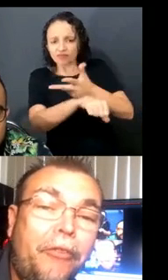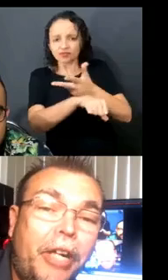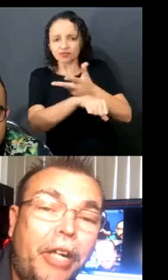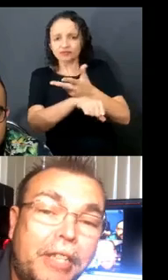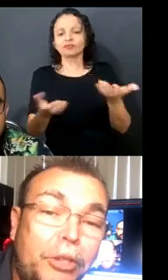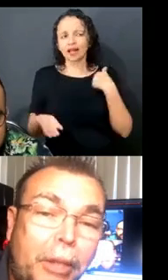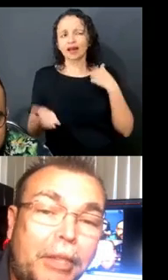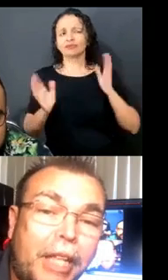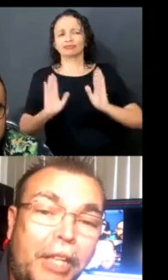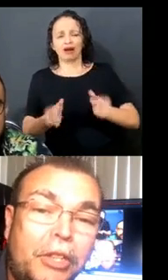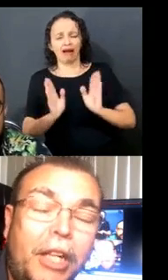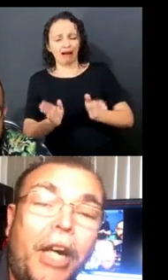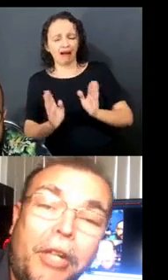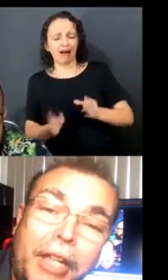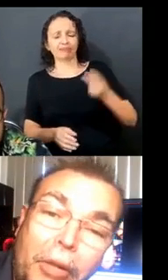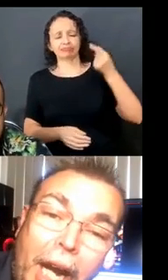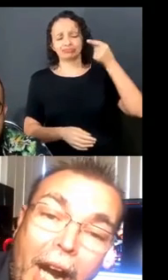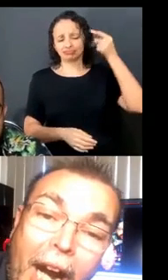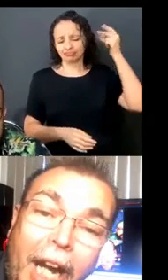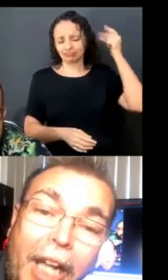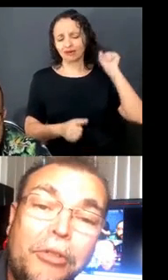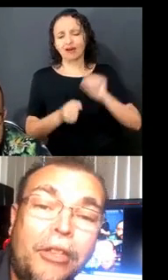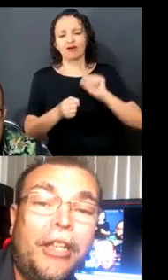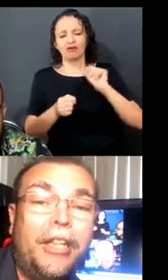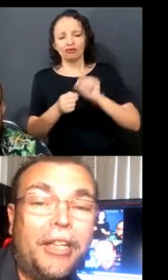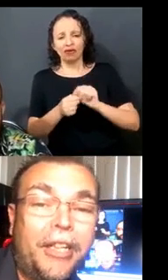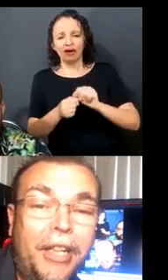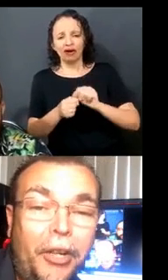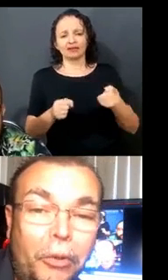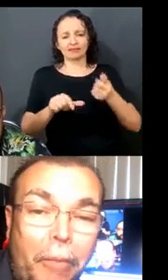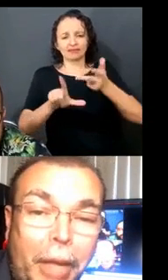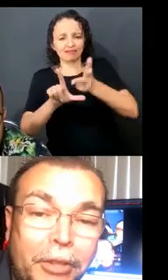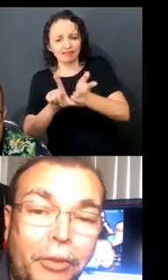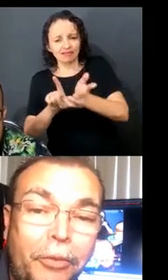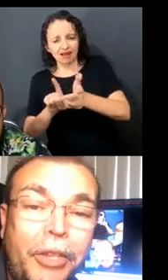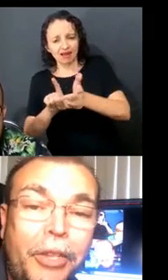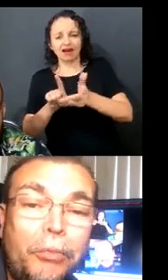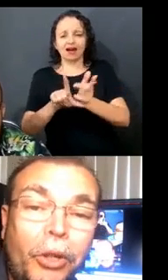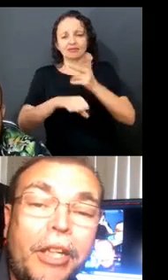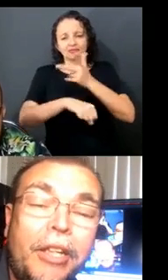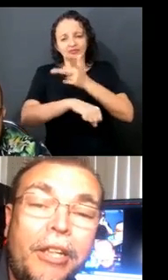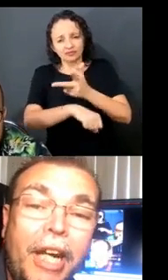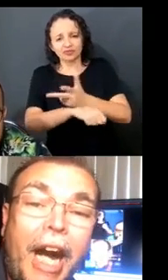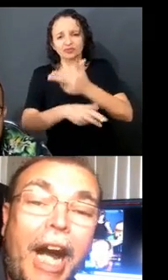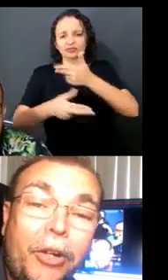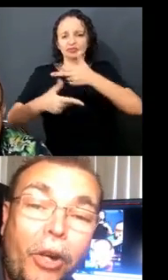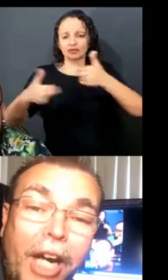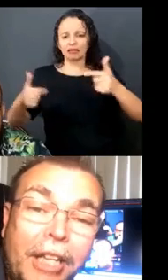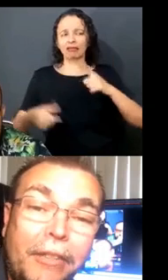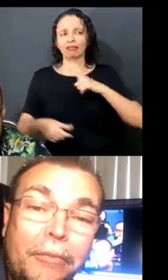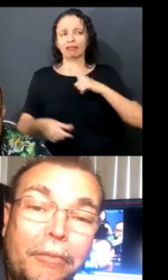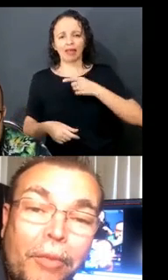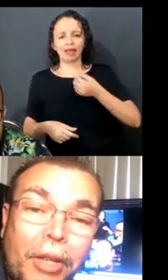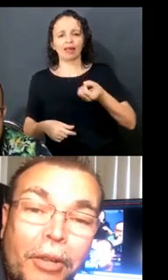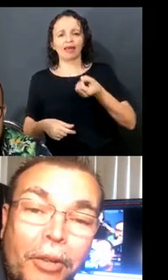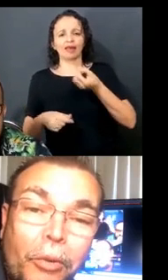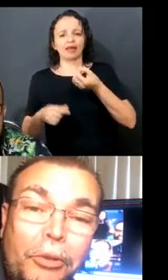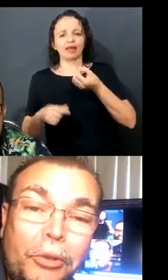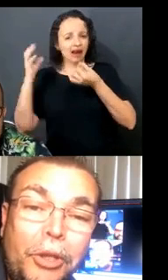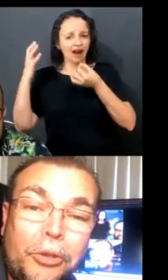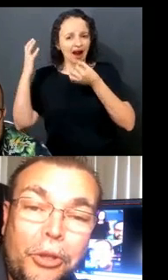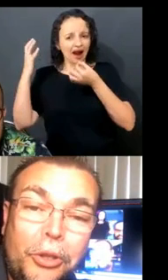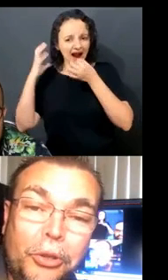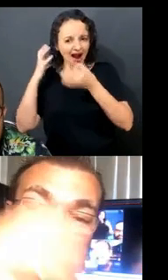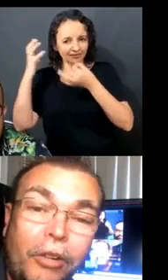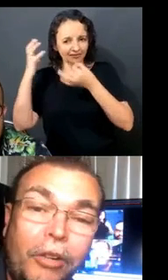de há muito tempo atrás. Eu criei uma rádio, criei uma página no Facebook. Olha, quando